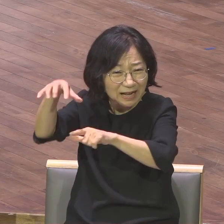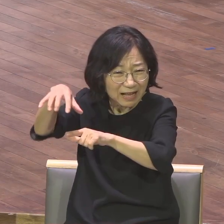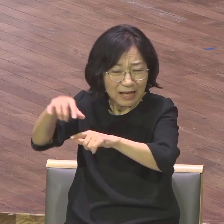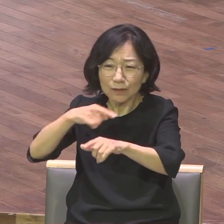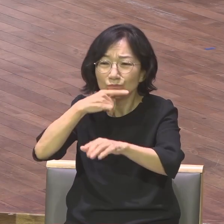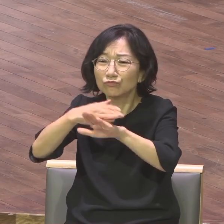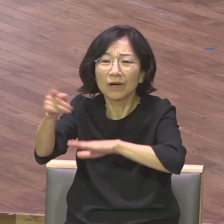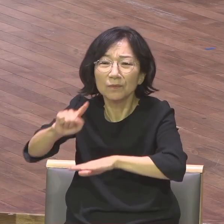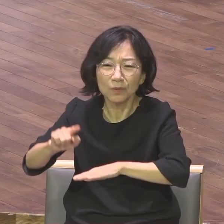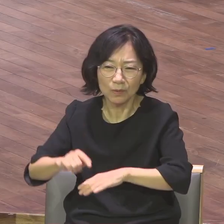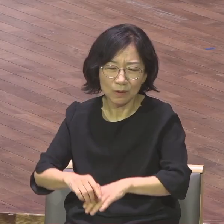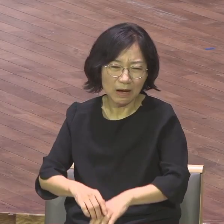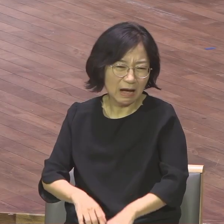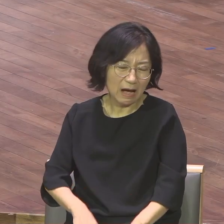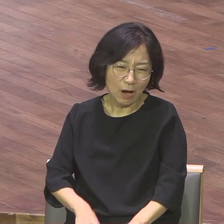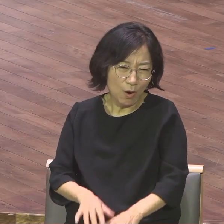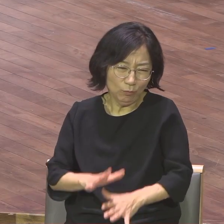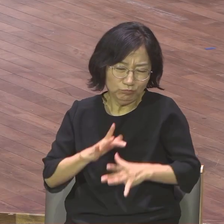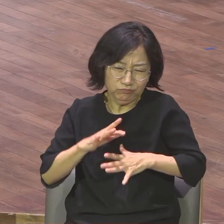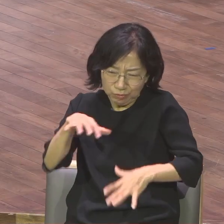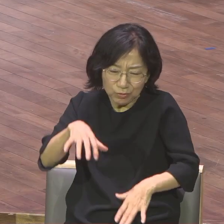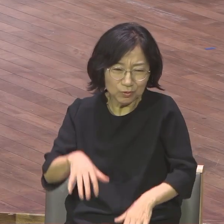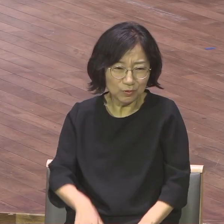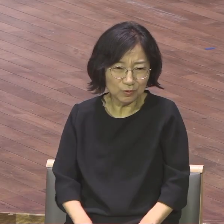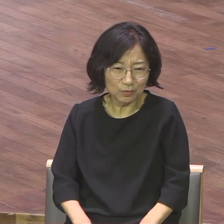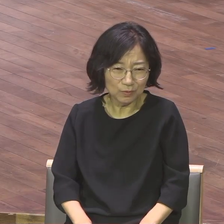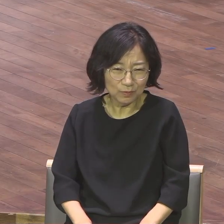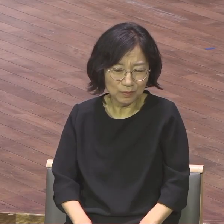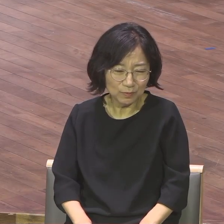엄청난 산골짜기 같은 현장이잖아요.